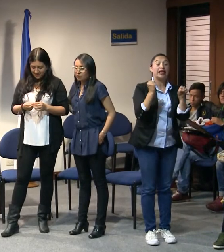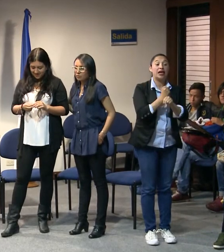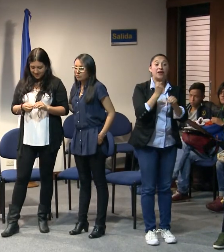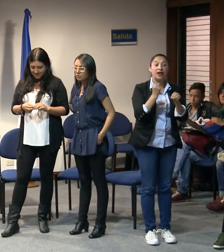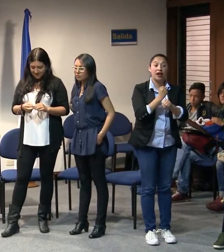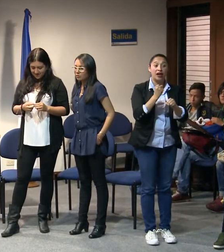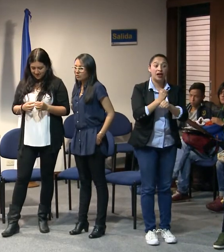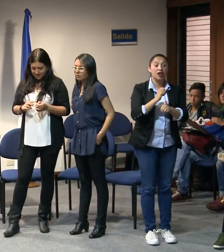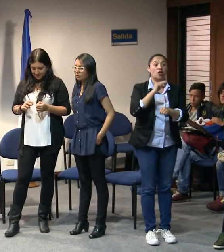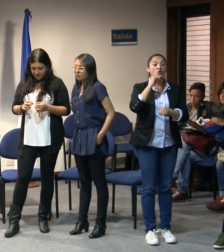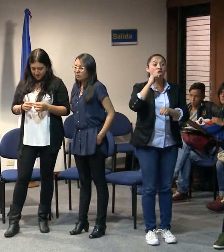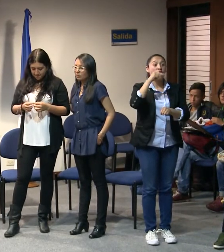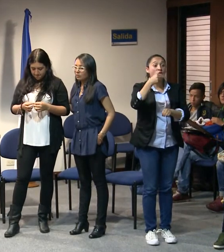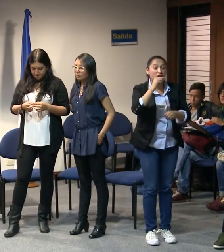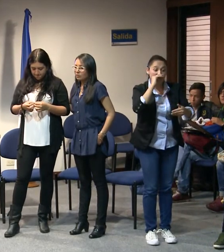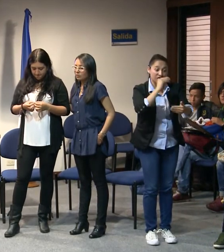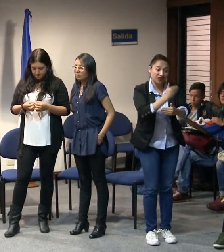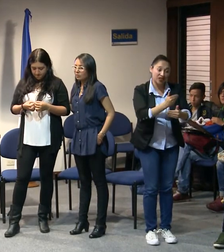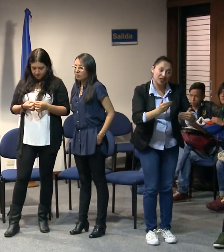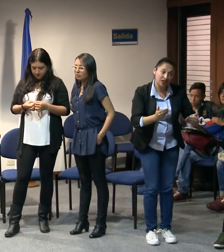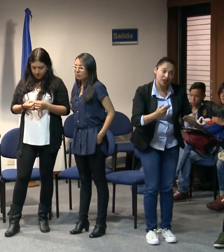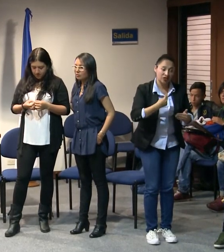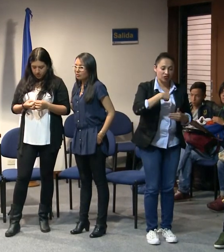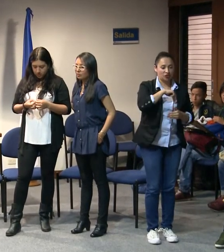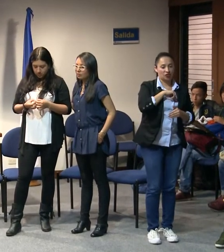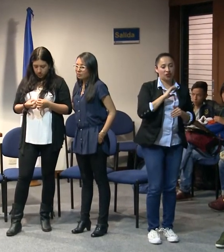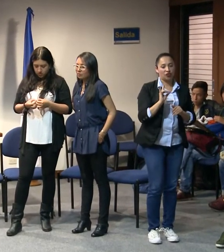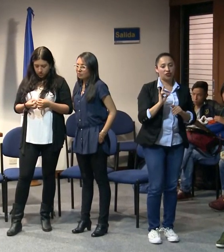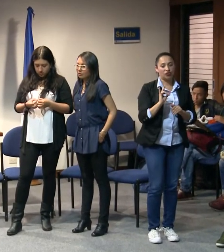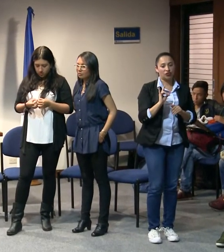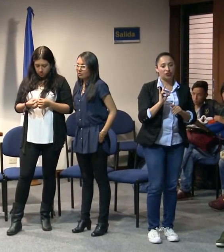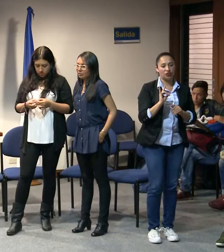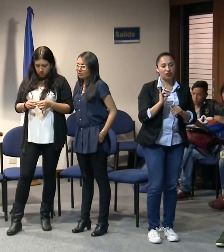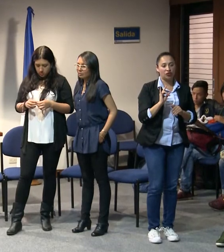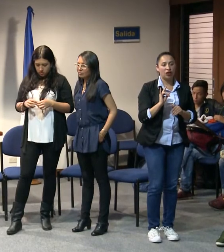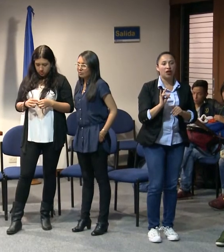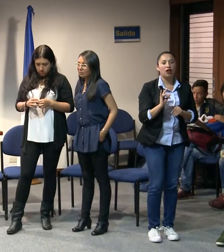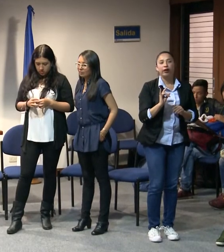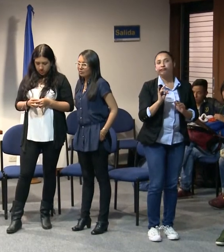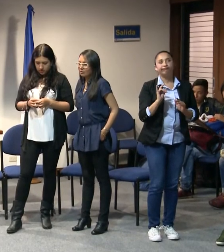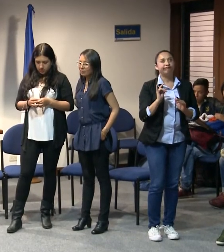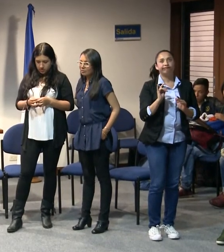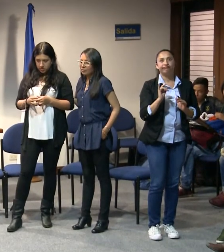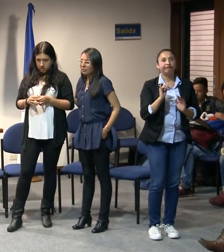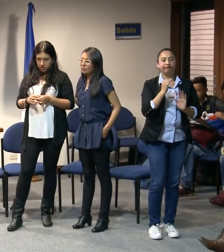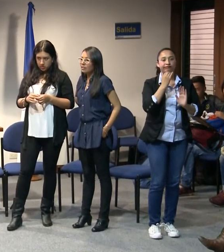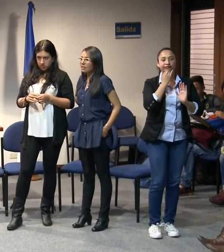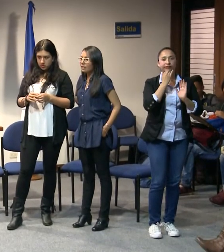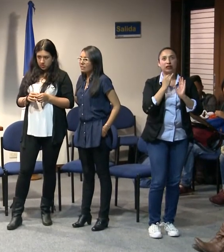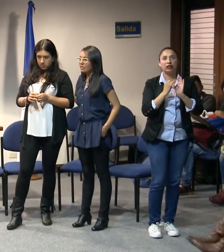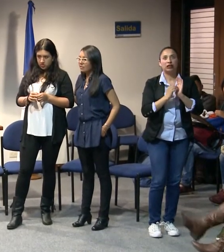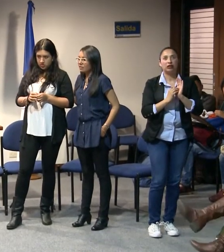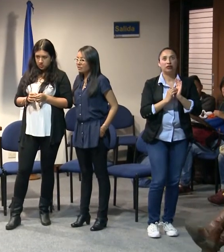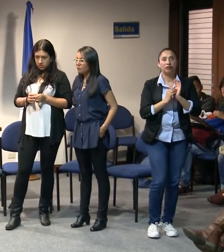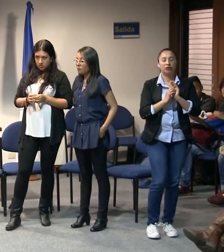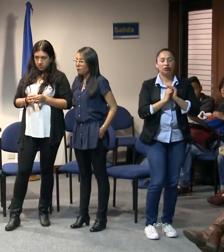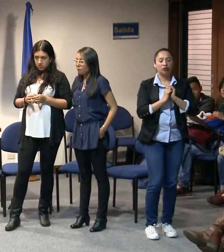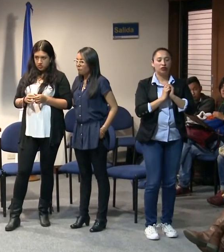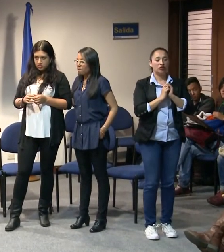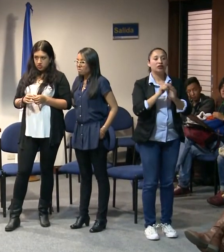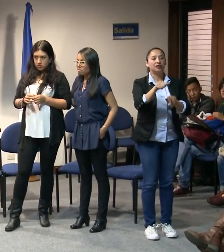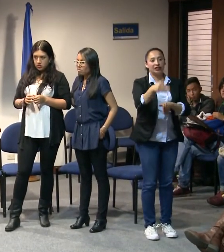con cuentos infantiles, que si nosotros llegábamos al punto de que aparte, pues teniendo en cuenta que también